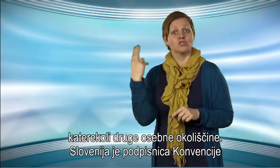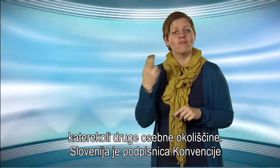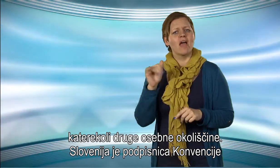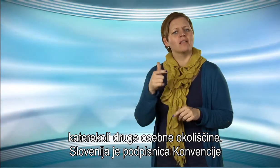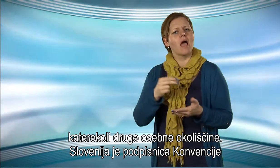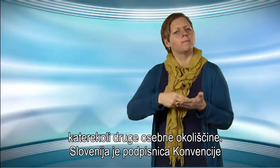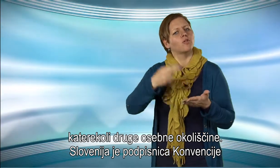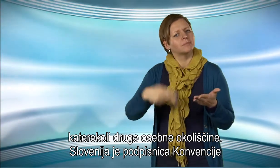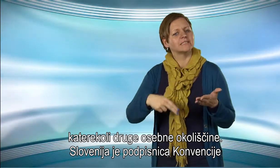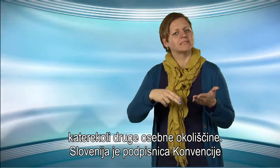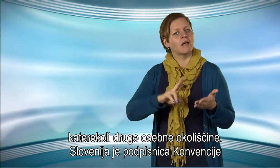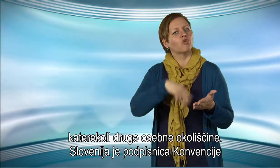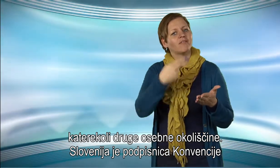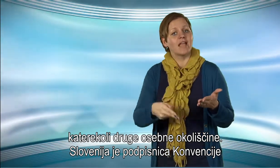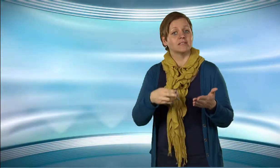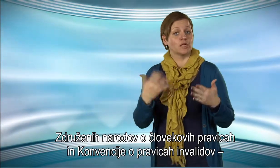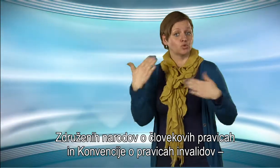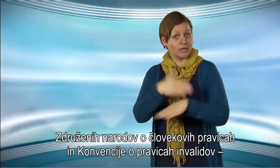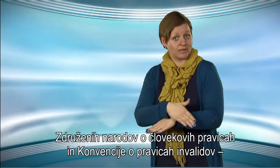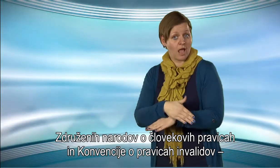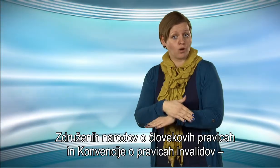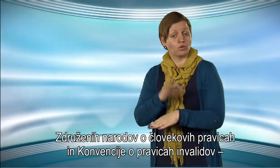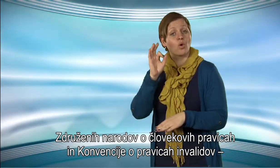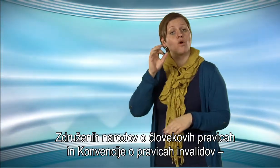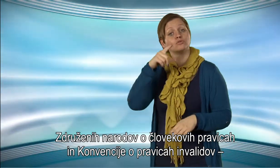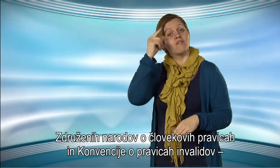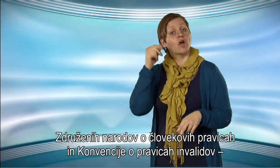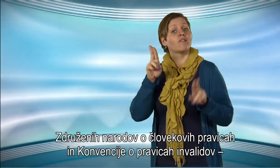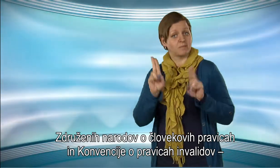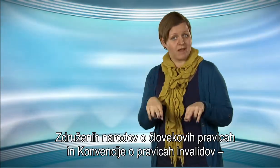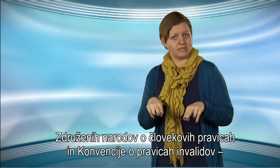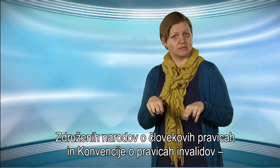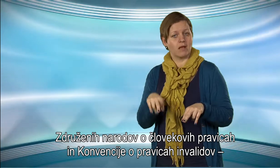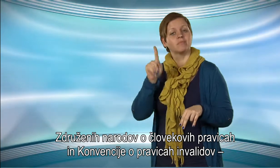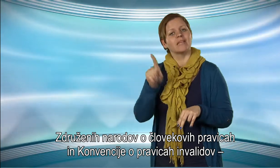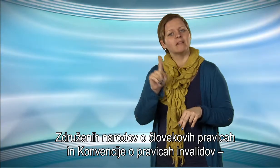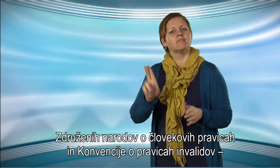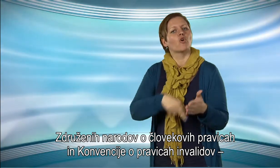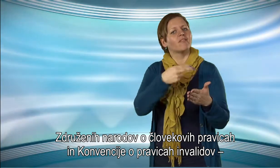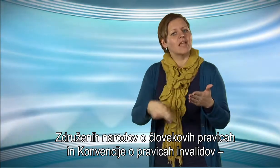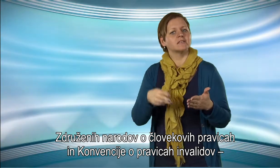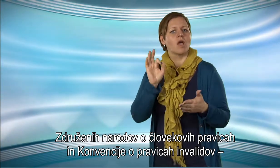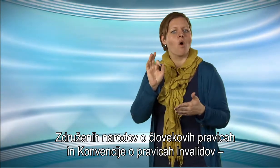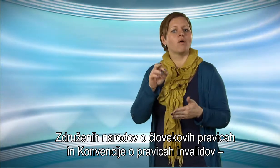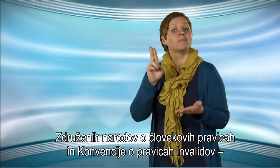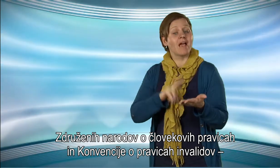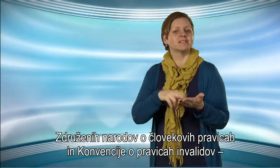Slovenija je podpisnica Konvencije Združenih narodov o človekovih pravicah in Konvencije o pravicah invalidov.